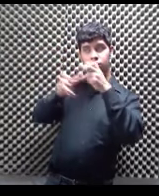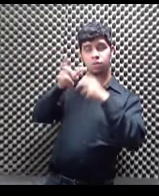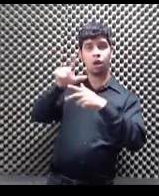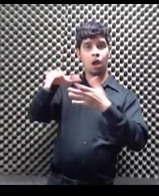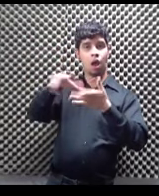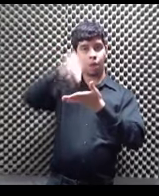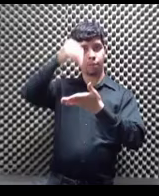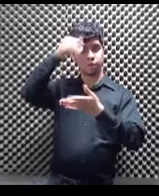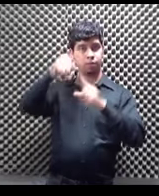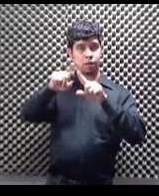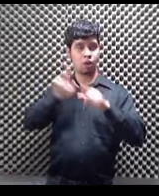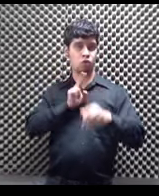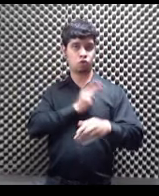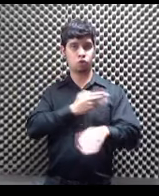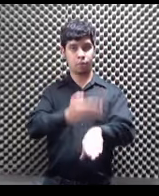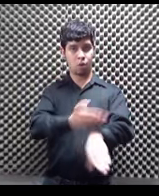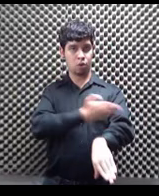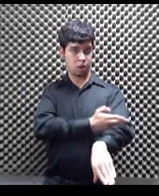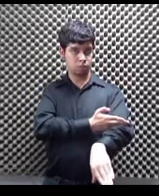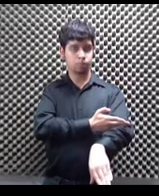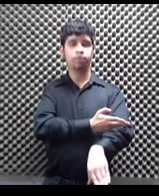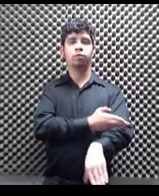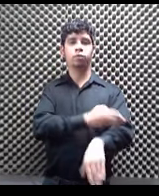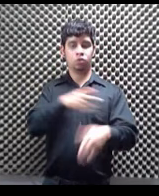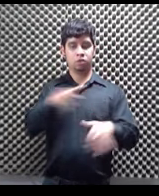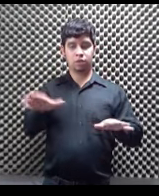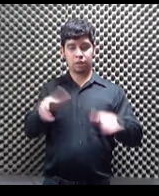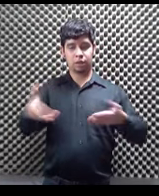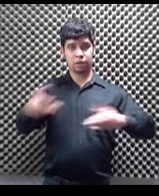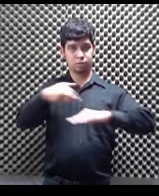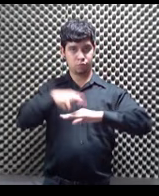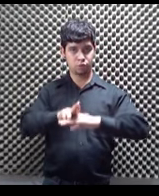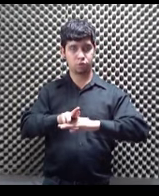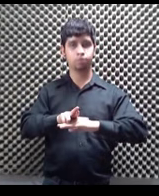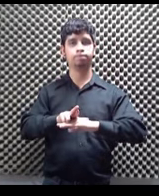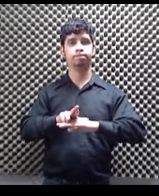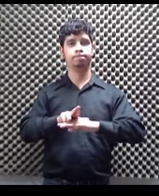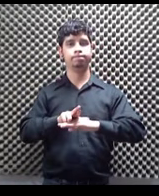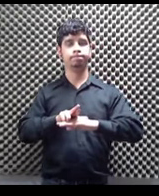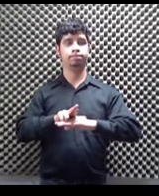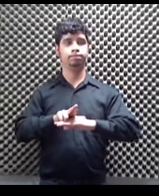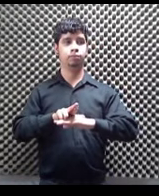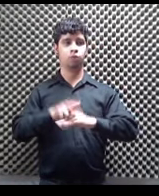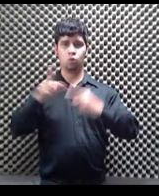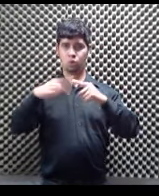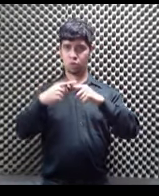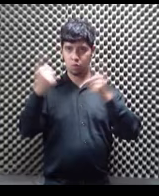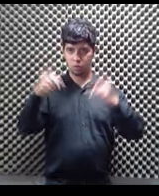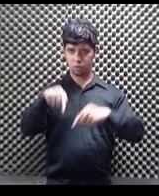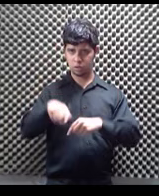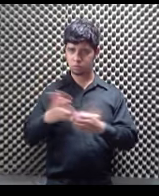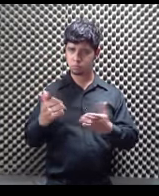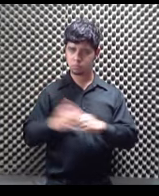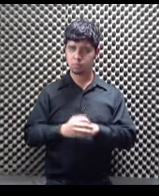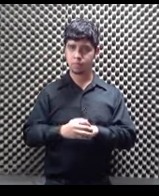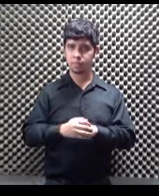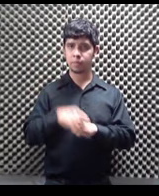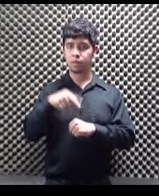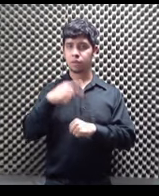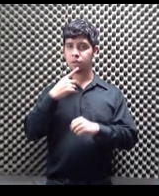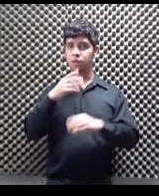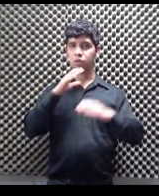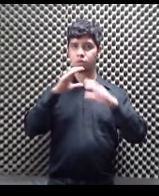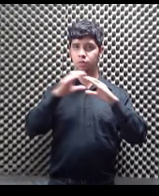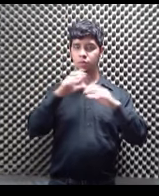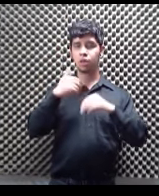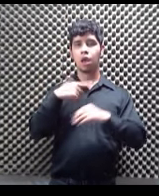¿no? También la lo que se hace aquí en Puerto Rico. Perfecto. ¿Y cuándo va a ser eso? Ese conversatorio